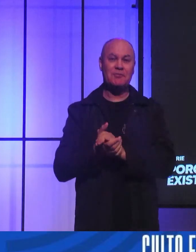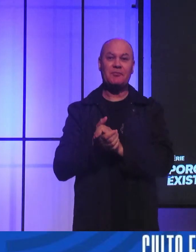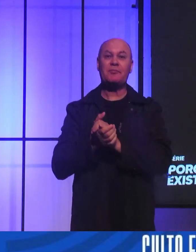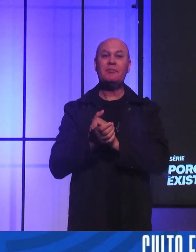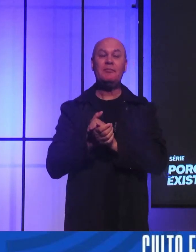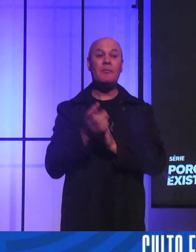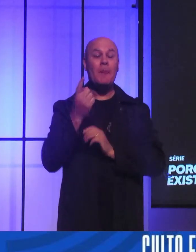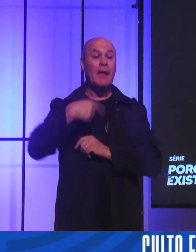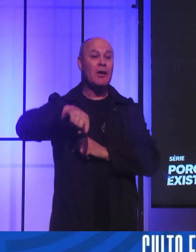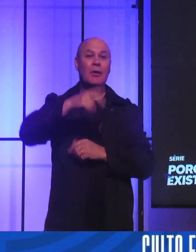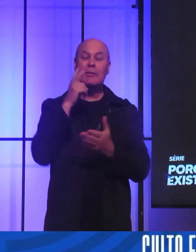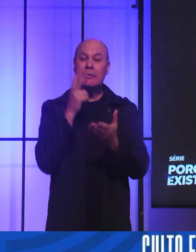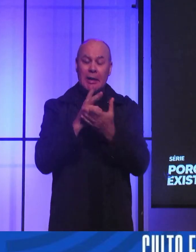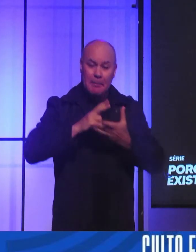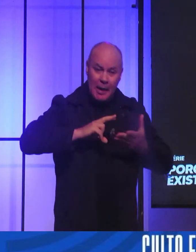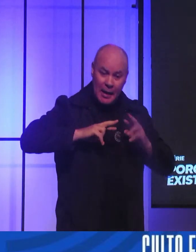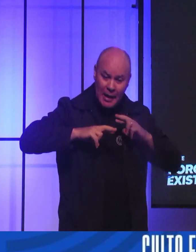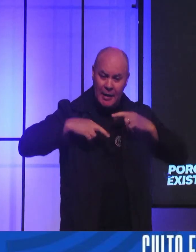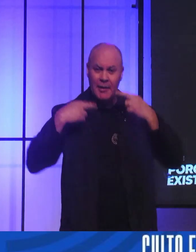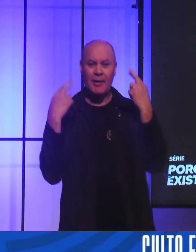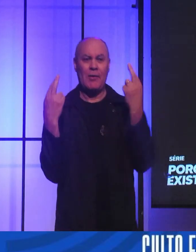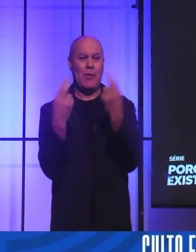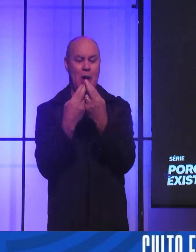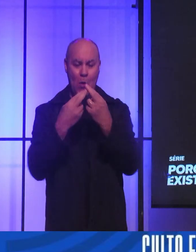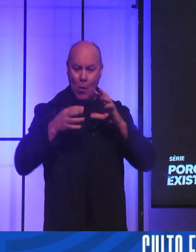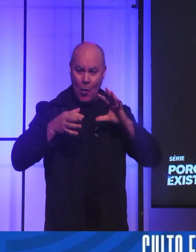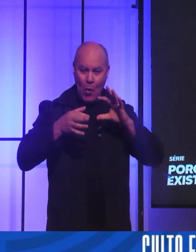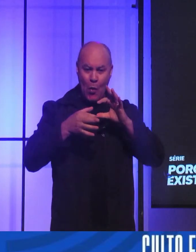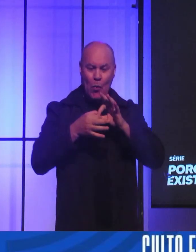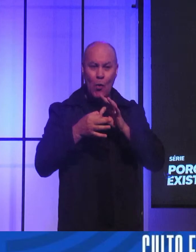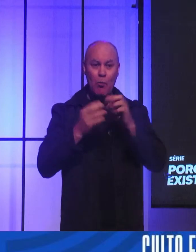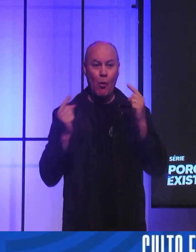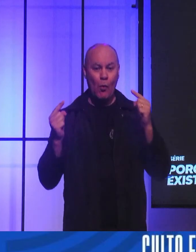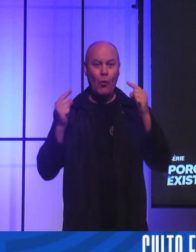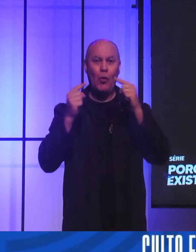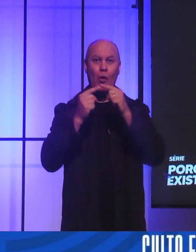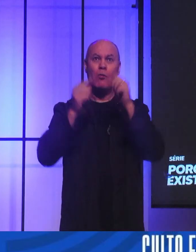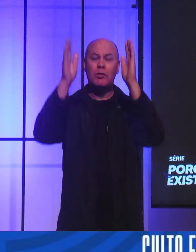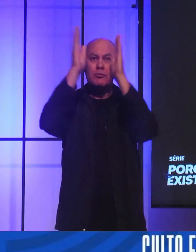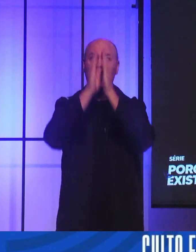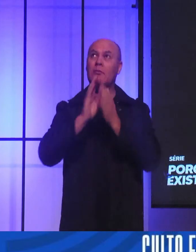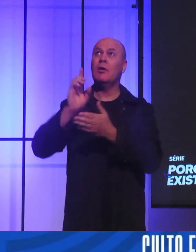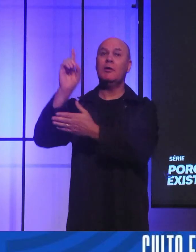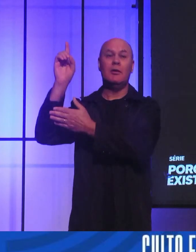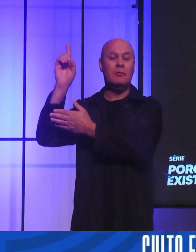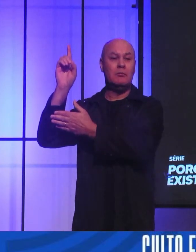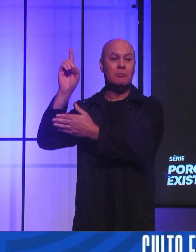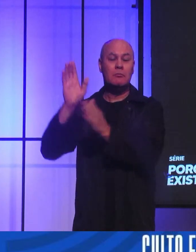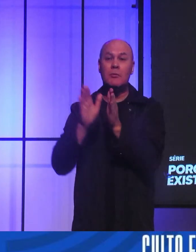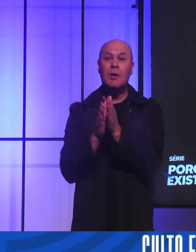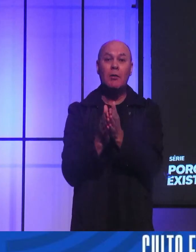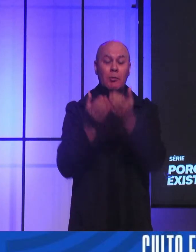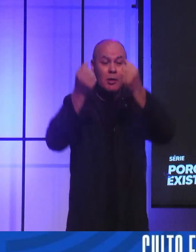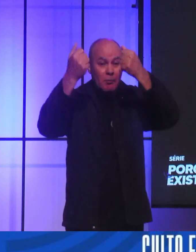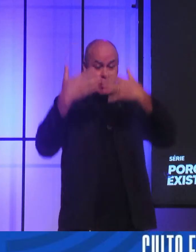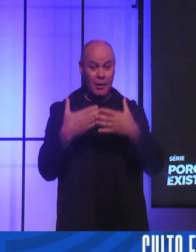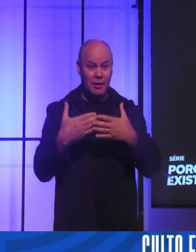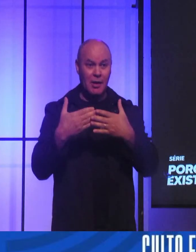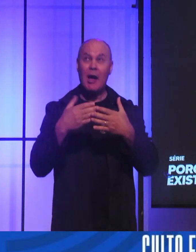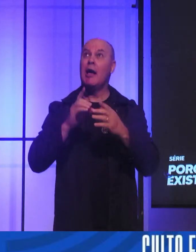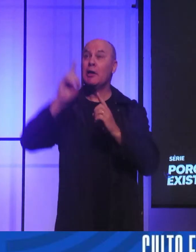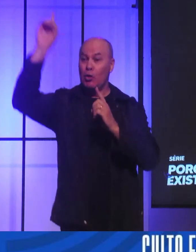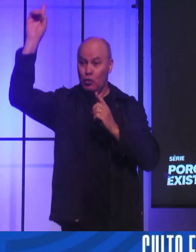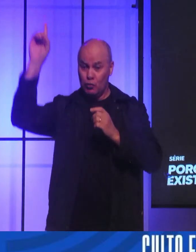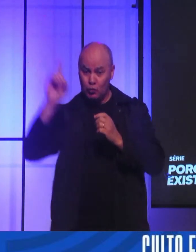para adorarmos a Deus. Porque a Bíblia diz que Deus habita no meio dos louvores do seu povo. Mas a finalidade